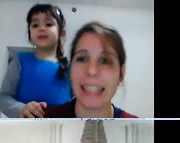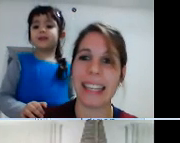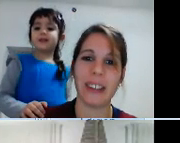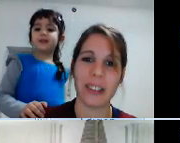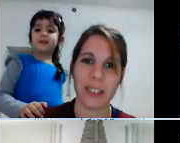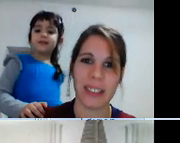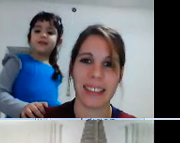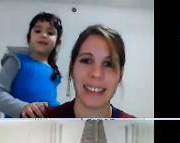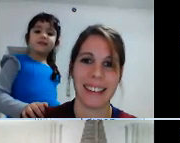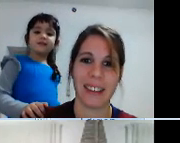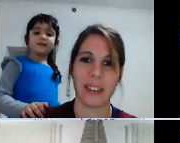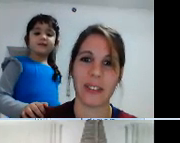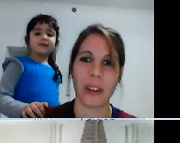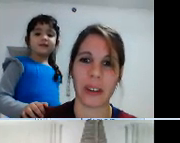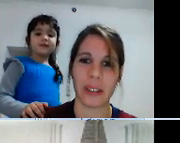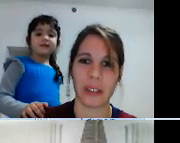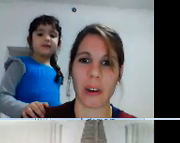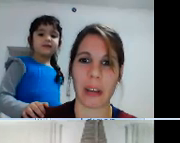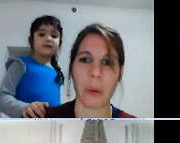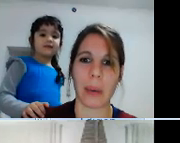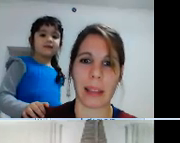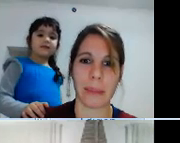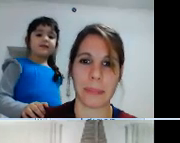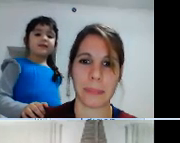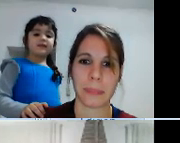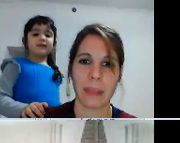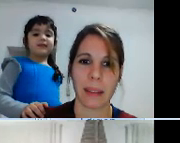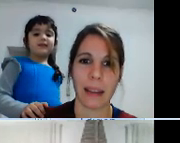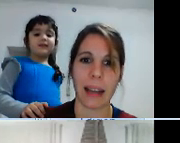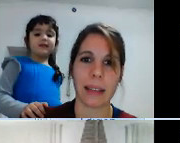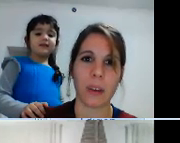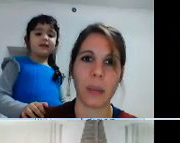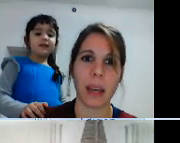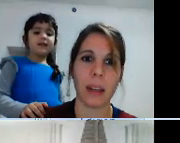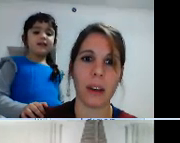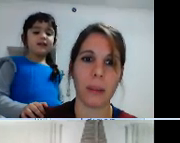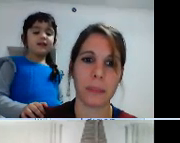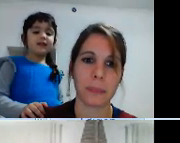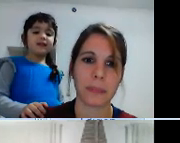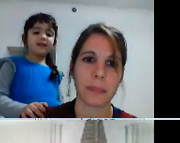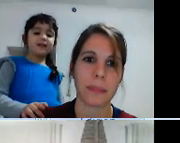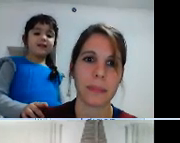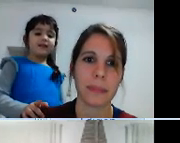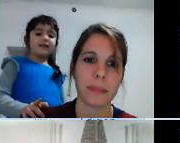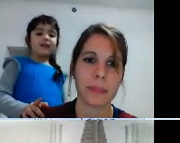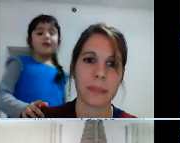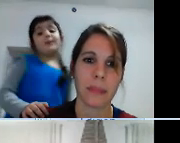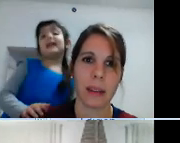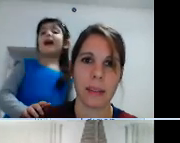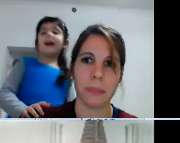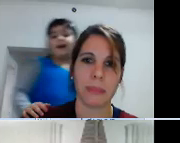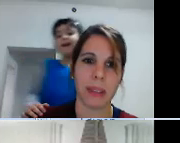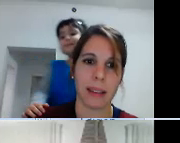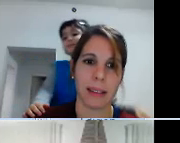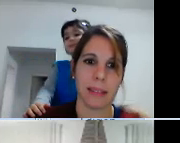palitos. palitos, Muy con todo, bien. todo lo que encuentra. Acá A está ver. comiendo. ¡Apa!